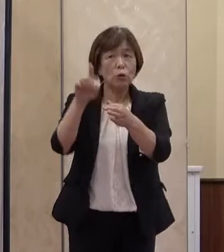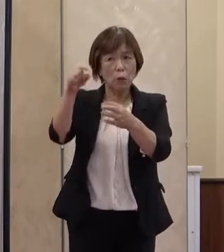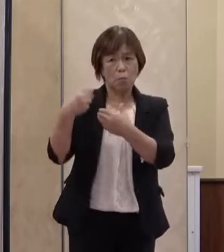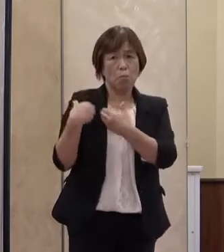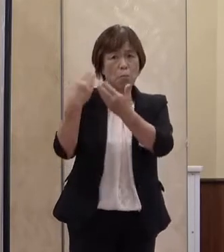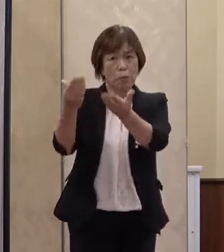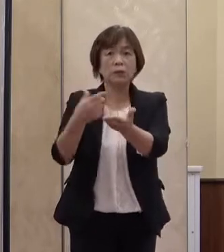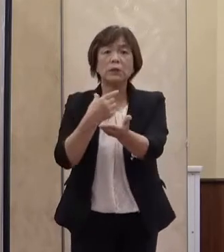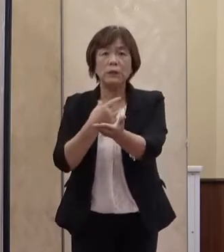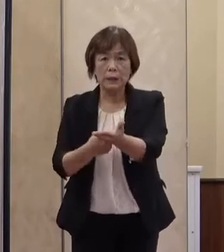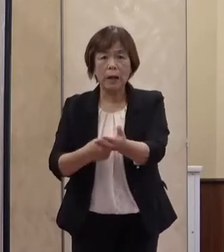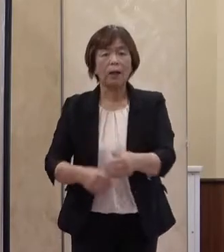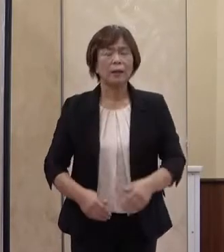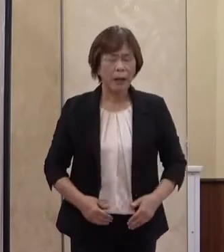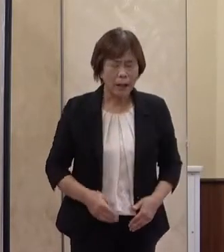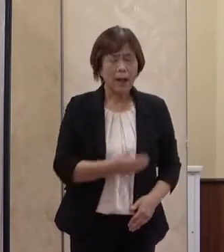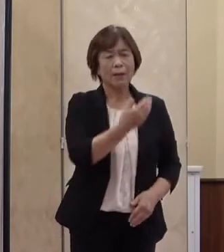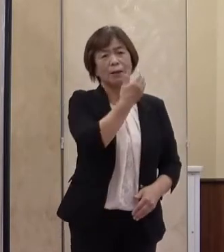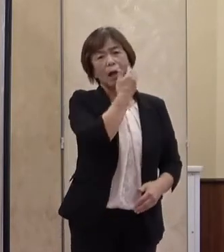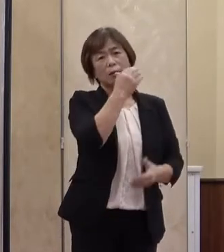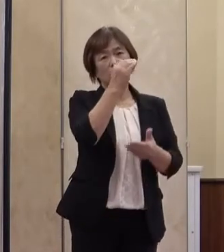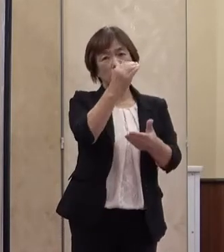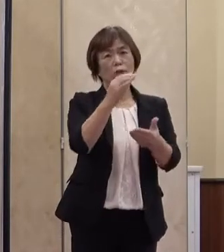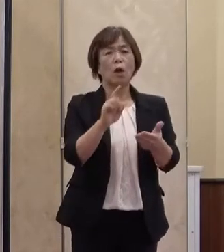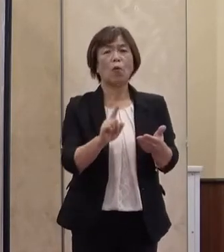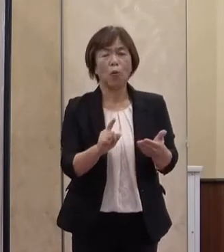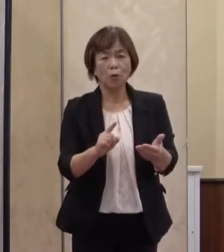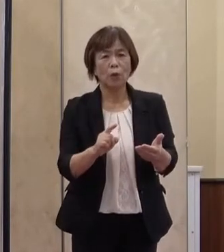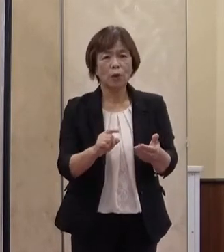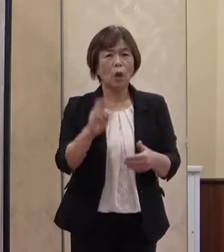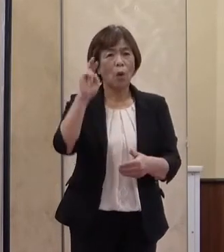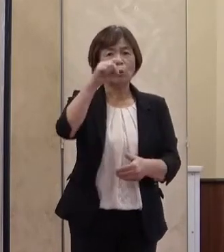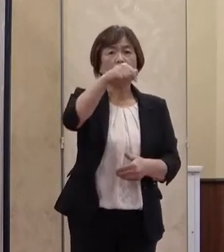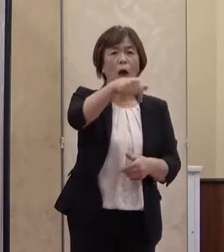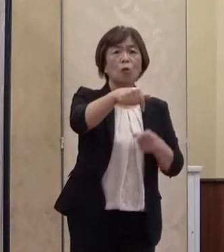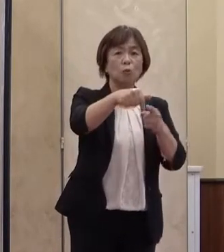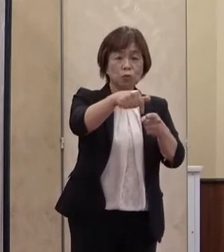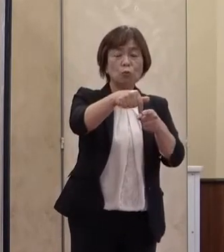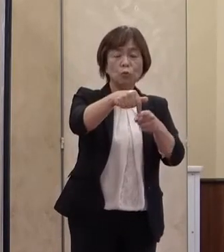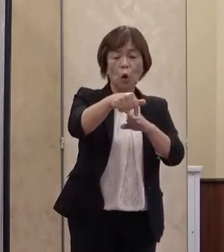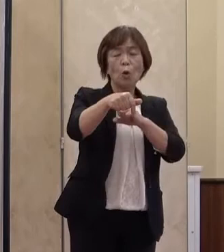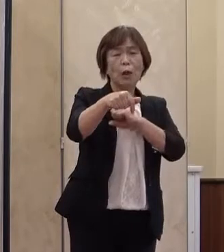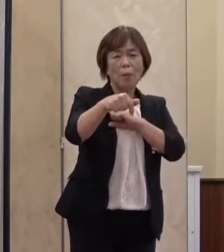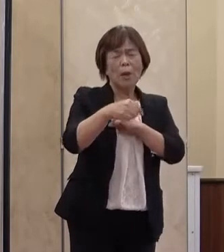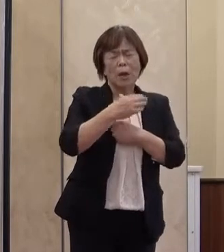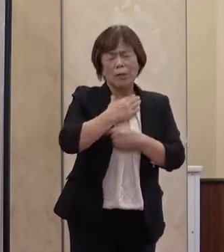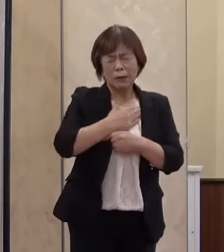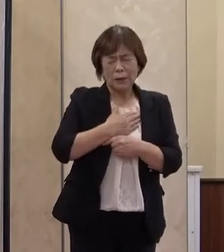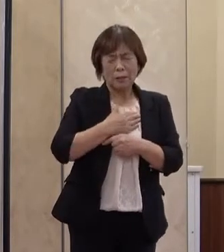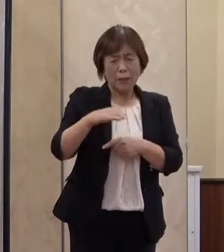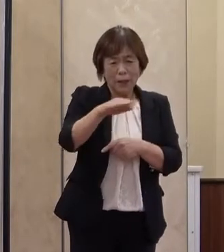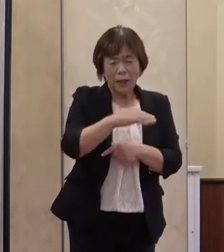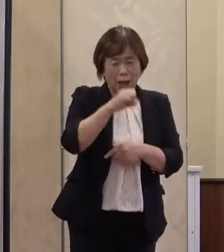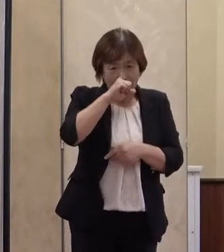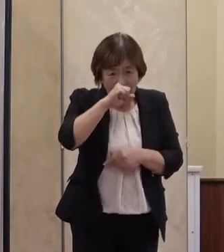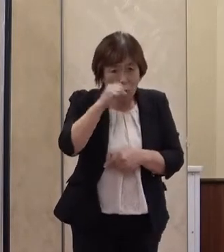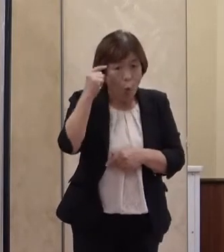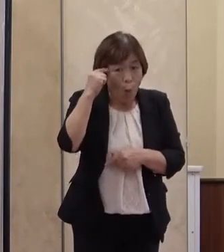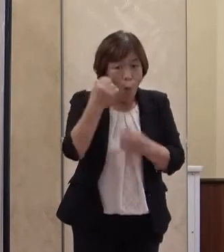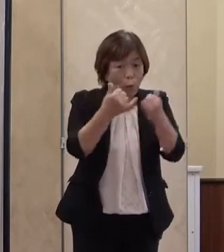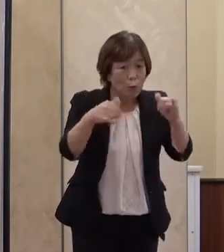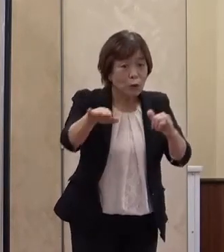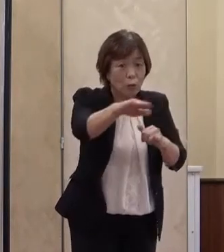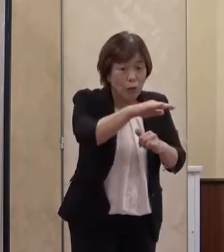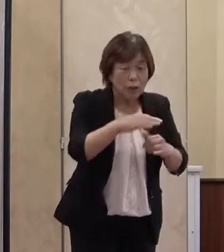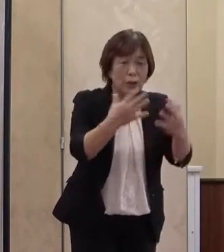ただ、大切なことは、やはり、大阪府の名称に愛着を持たれている方もたくさんいらっしゃいます。僕は大阪府を大阪